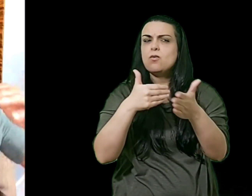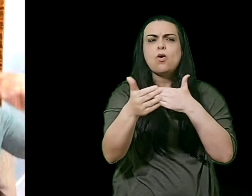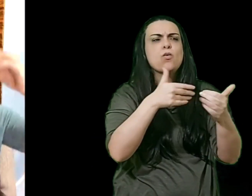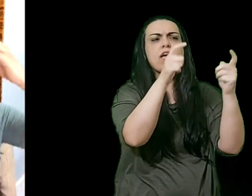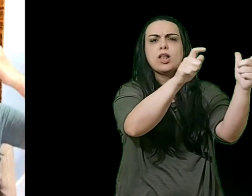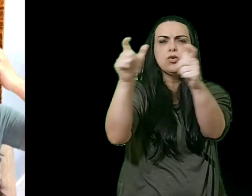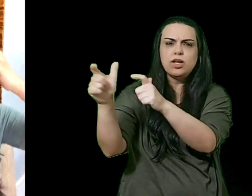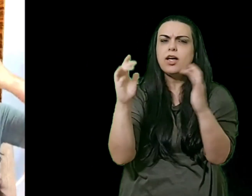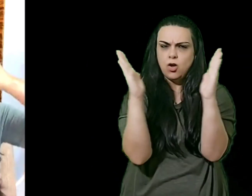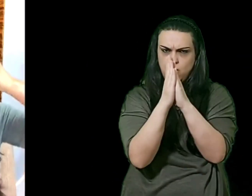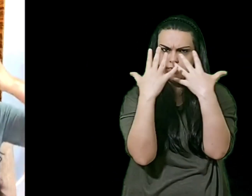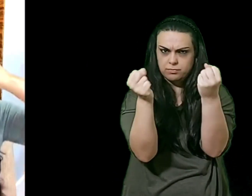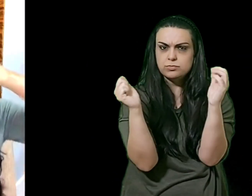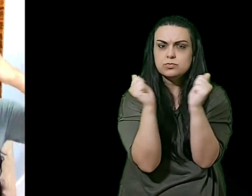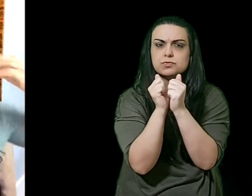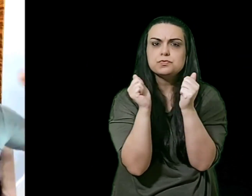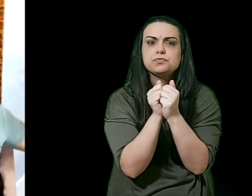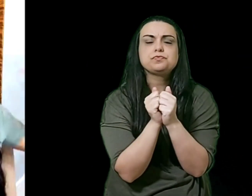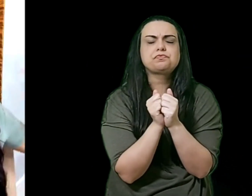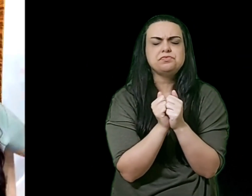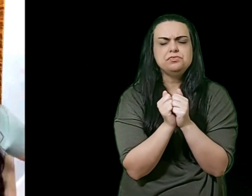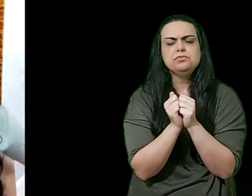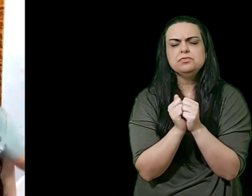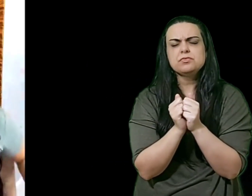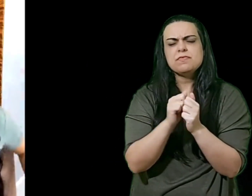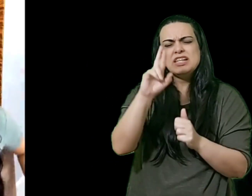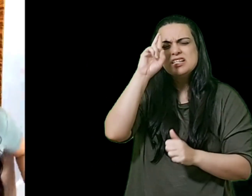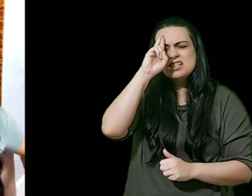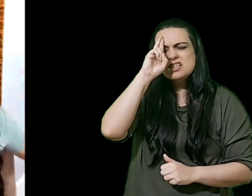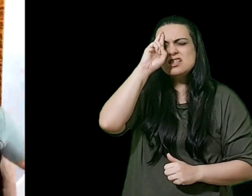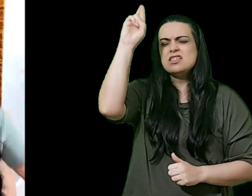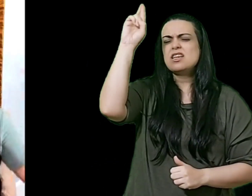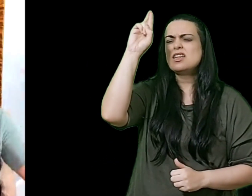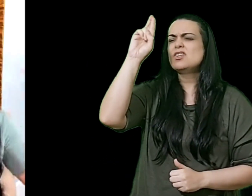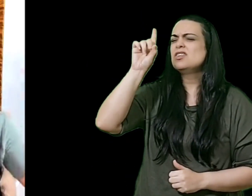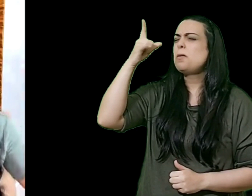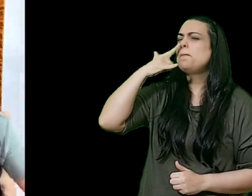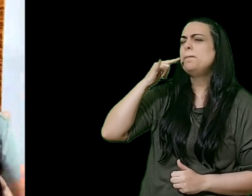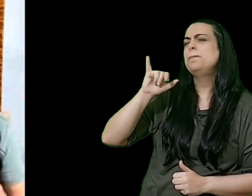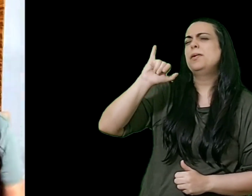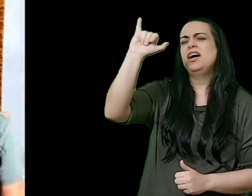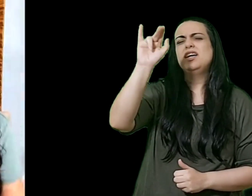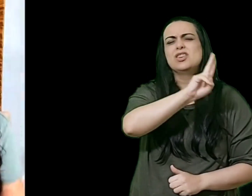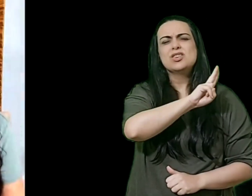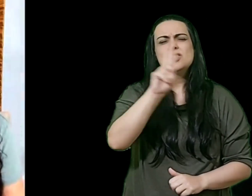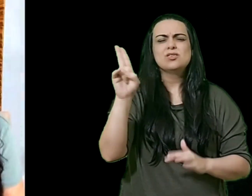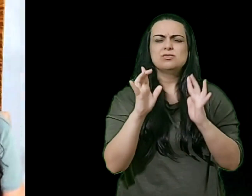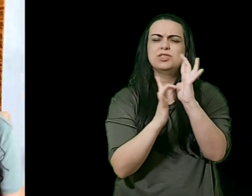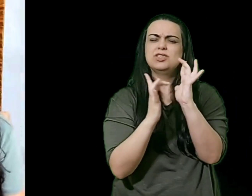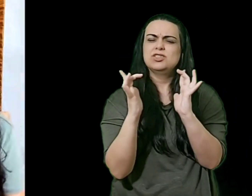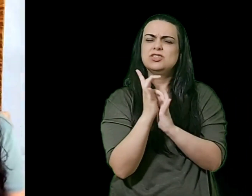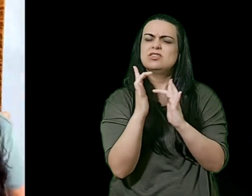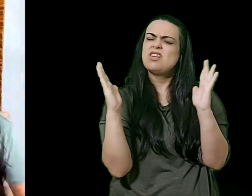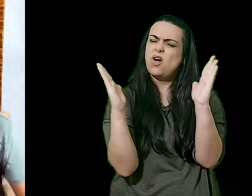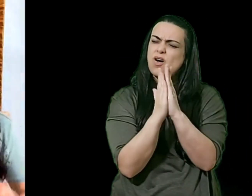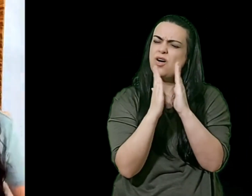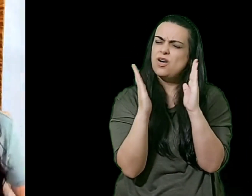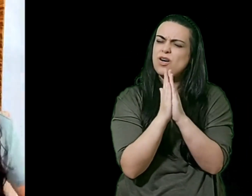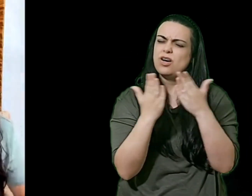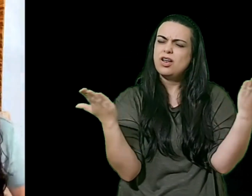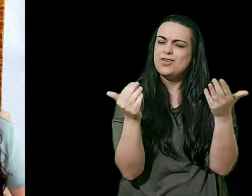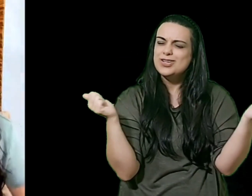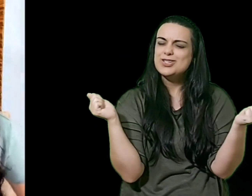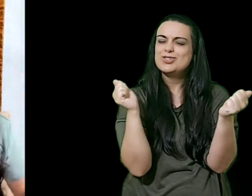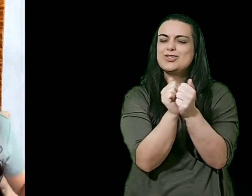estiver agora, ore comigo. Senhor, nosso Deus e nosso Pai, é no nome de Jesus que eu oro agora, com a